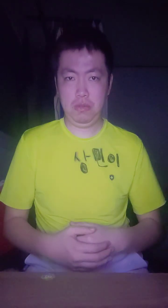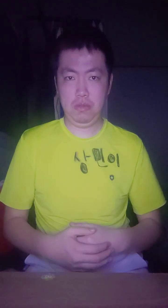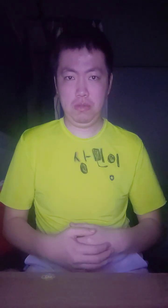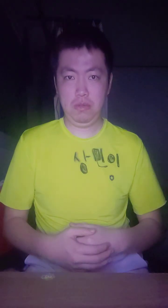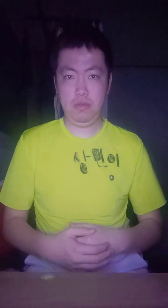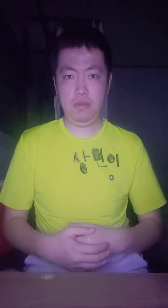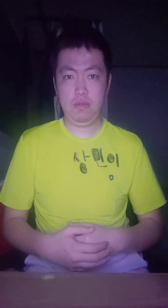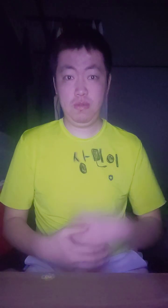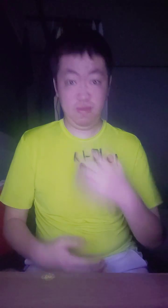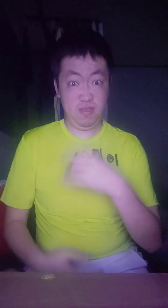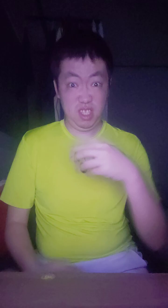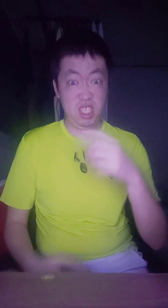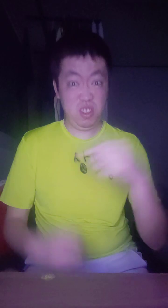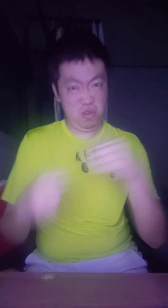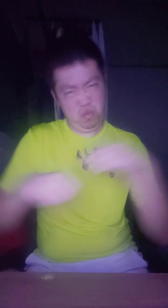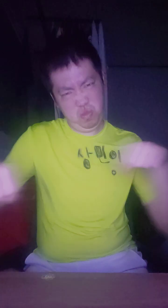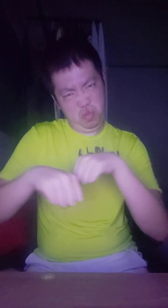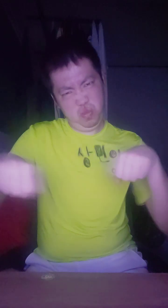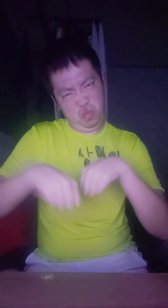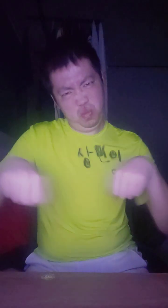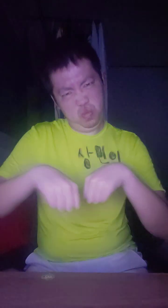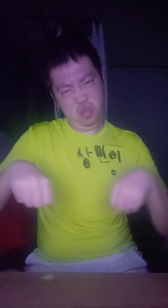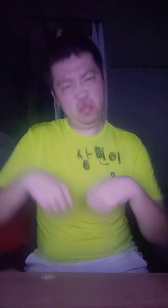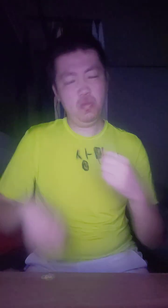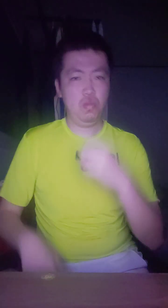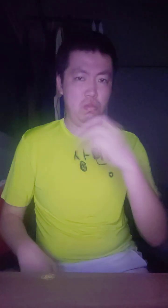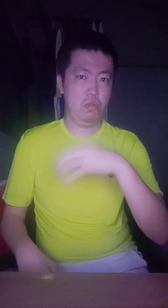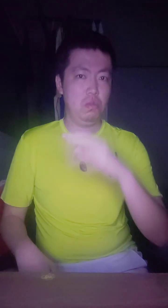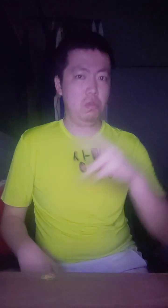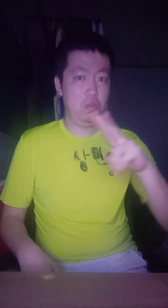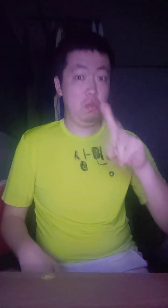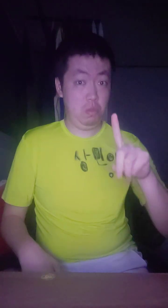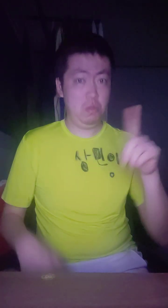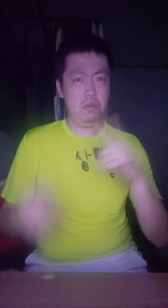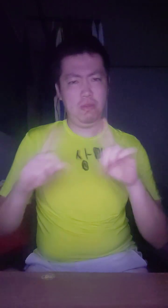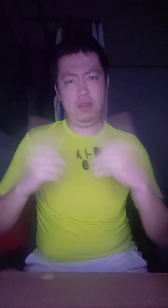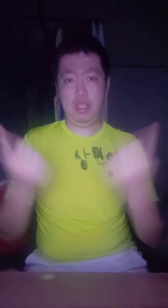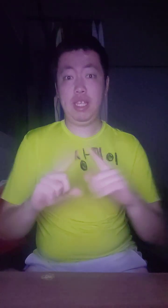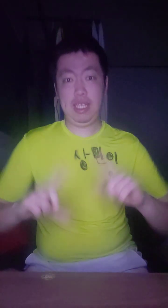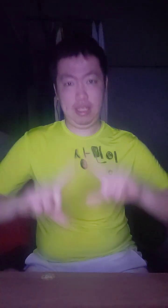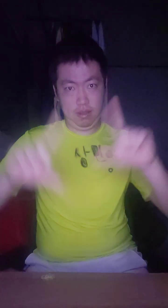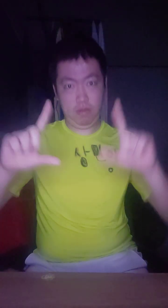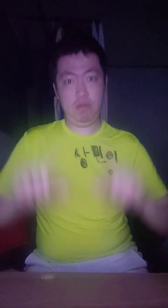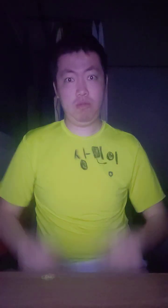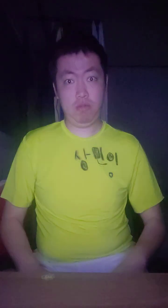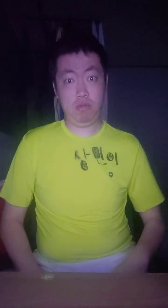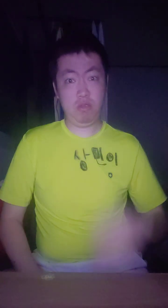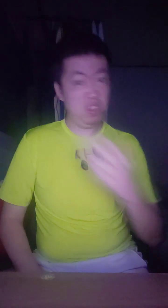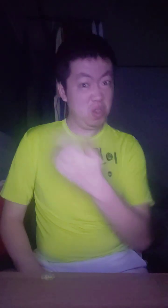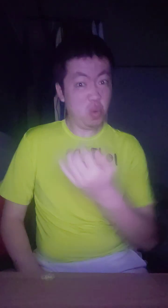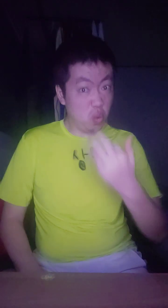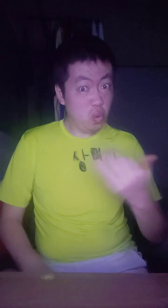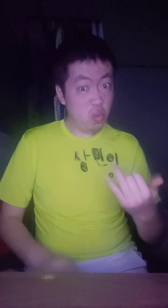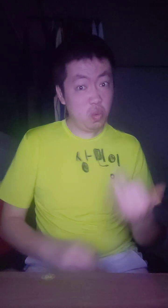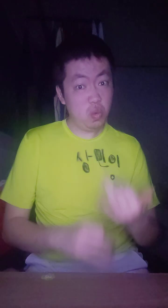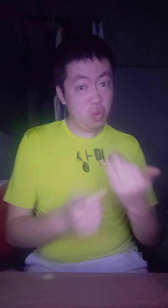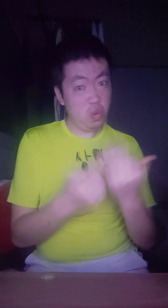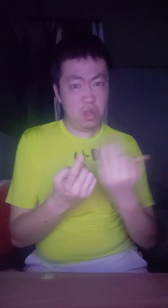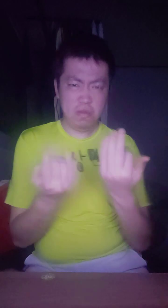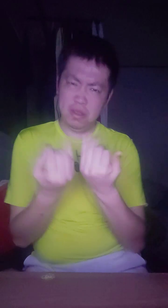이 같은 집단 폭행이 있었던 건 지난달 21일 대낮이었습니다. 가해 학생들 가운데 일부는 피해 학생